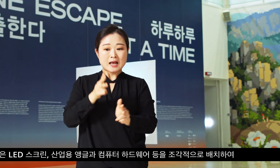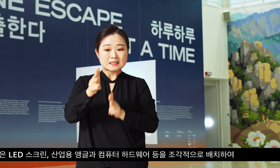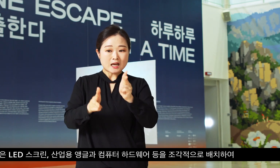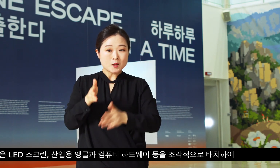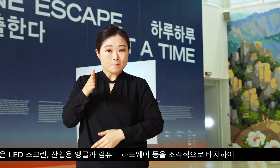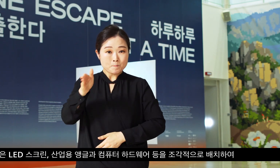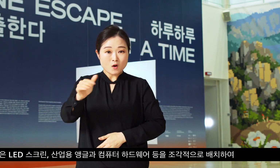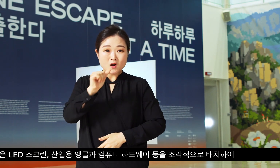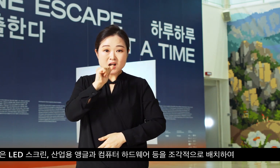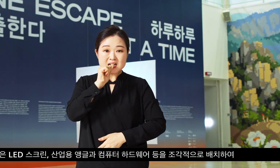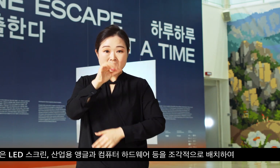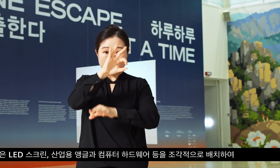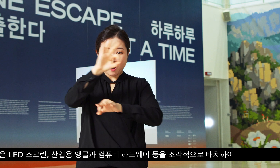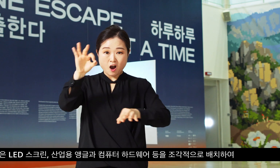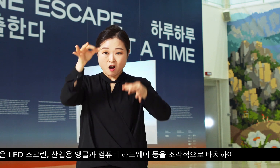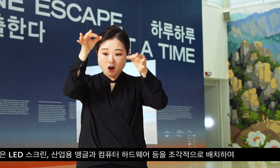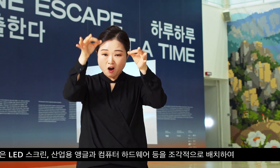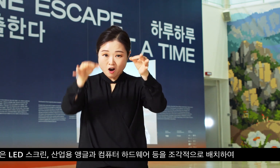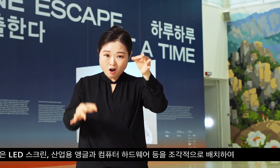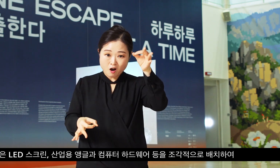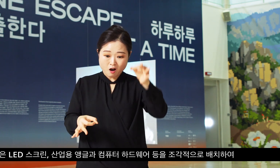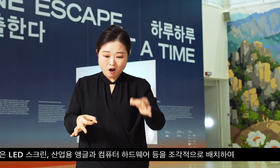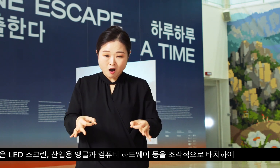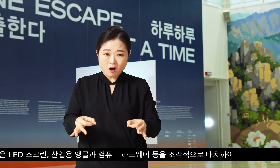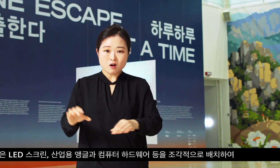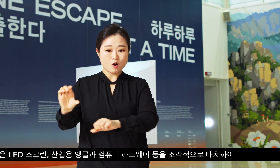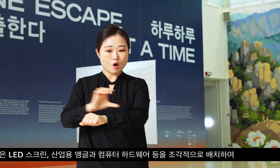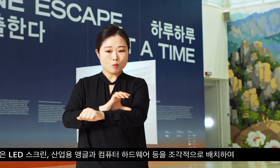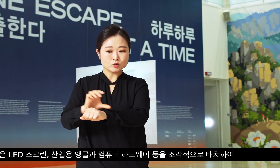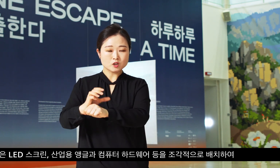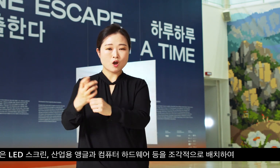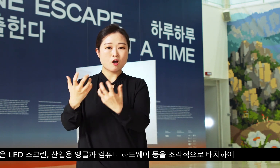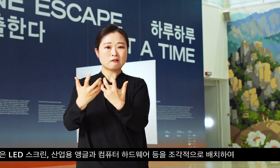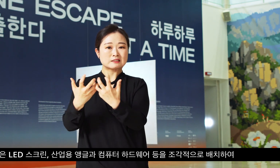산업용 앵글과 컴퓨터 하드웨어 등을 조각적으로 배치하여